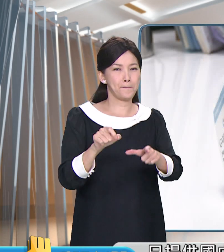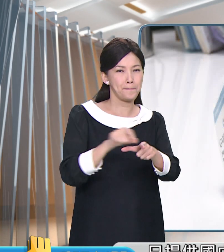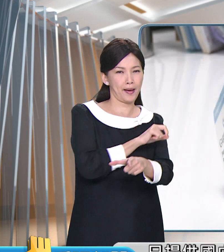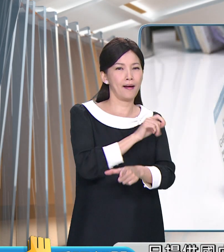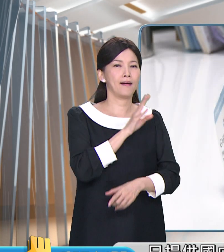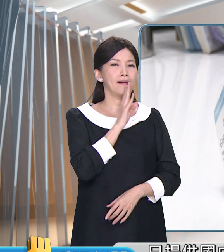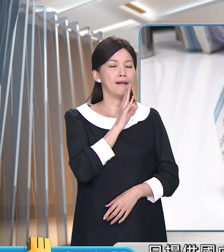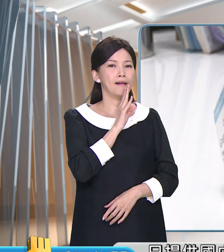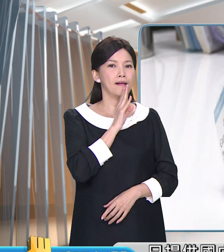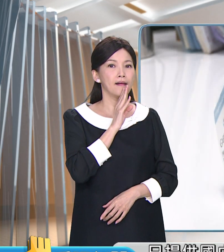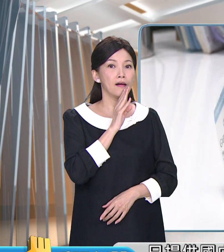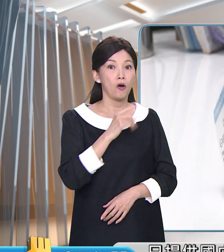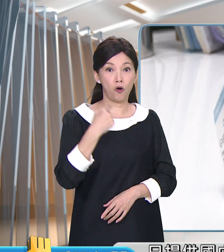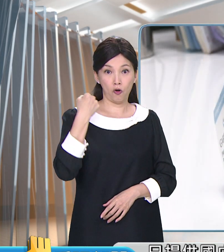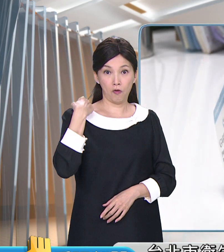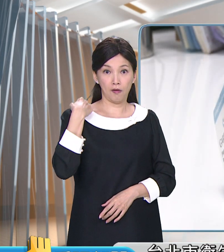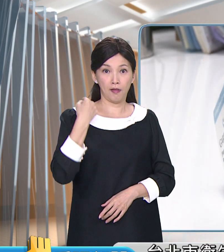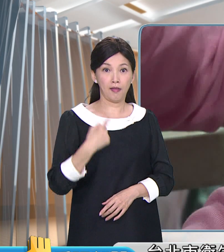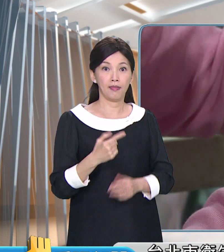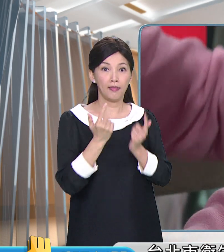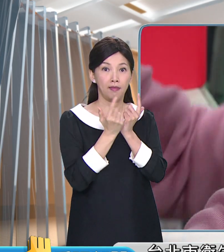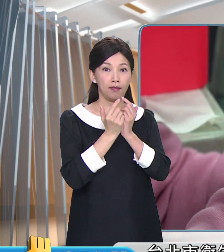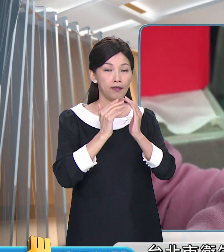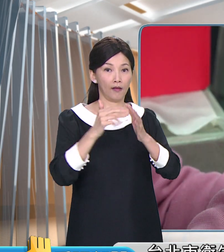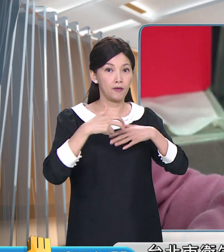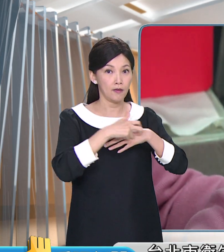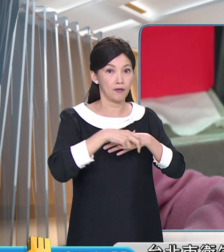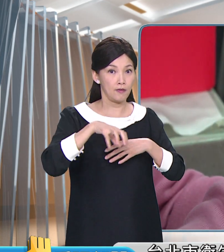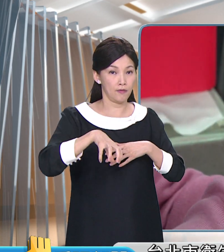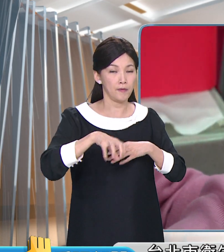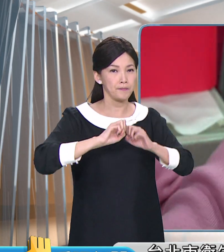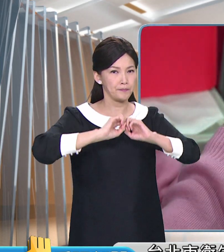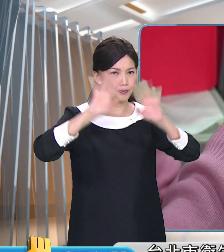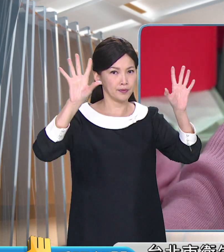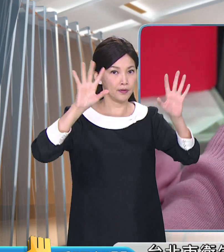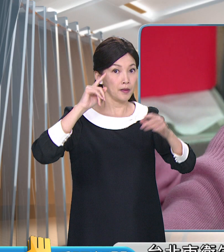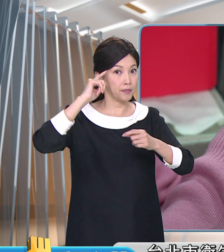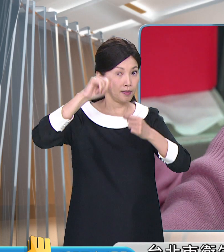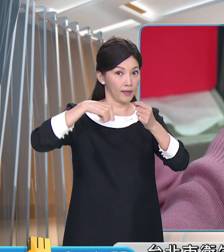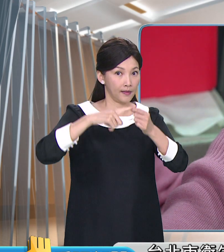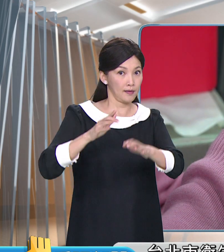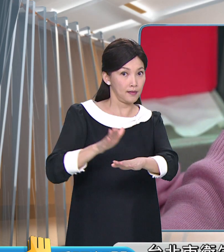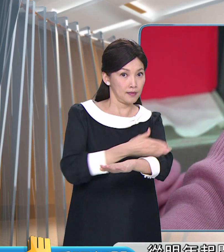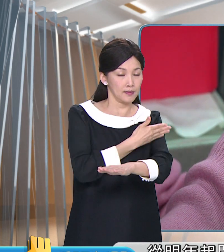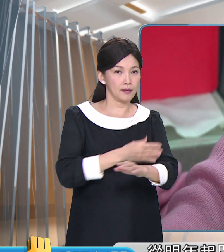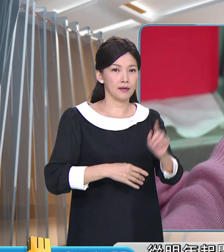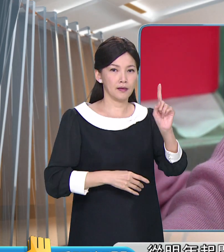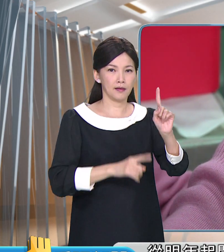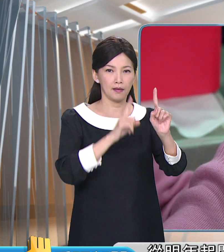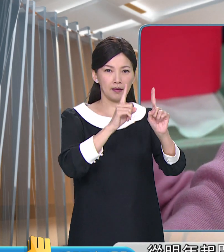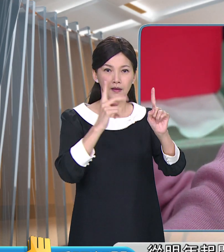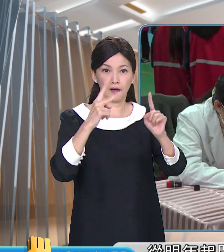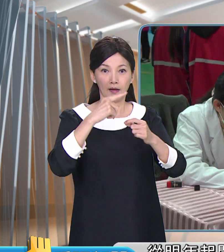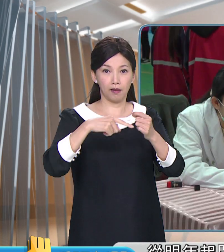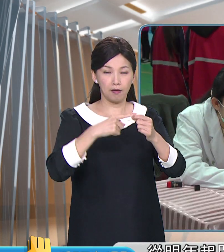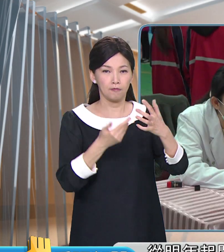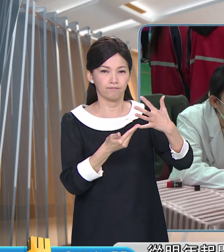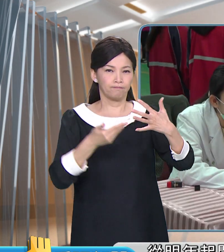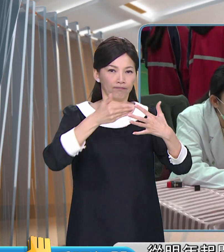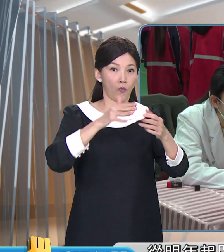HPV 疫苗，台北市卫生局则是在昨天宣布，从明年起开放112年入